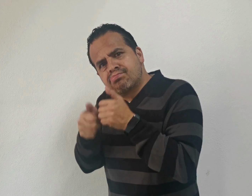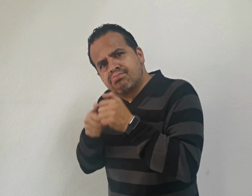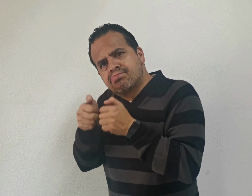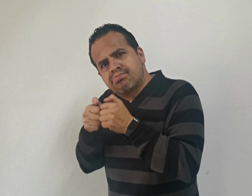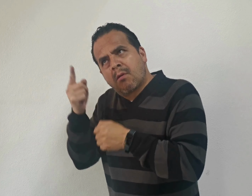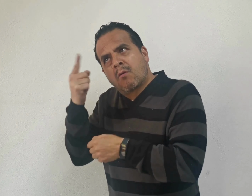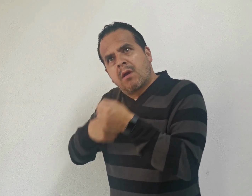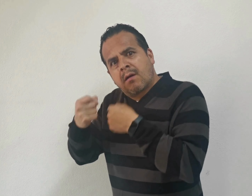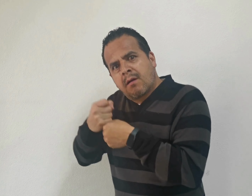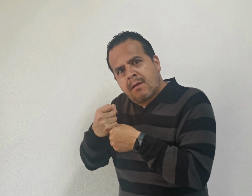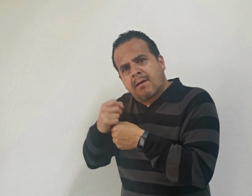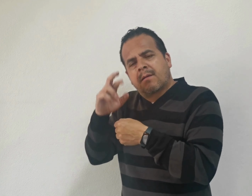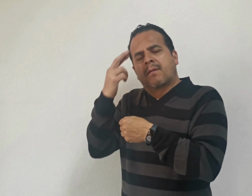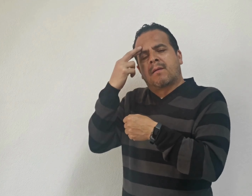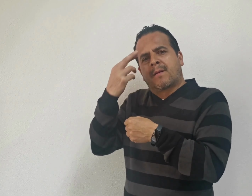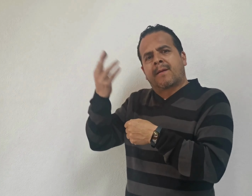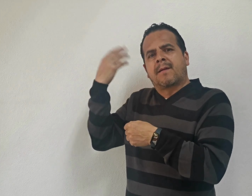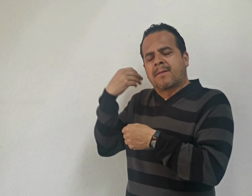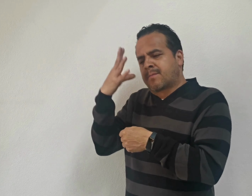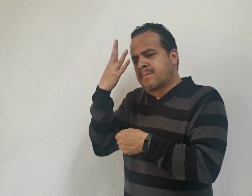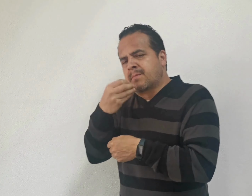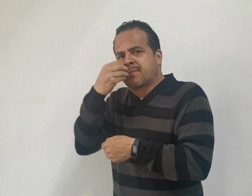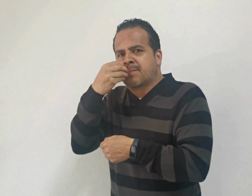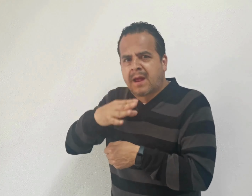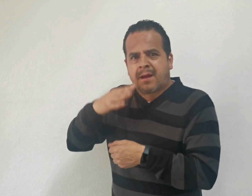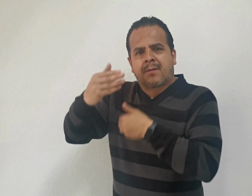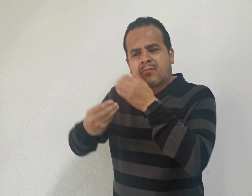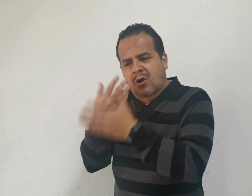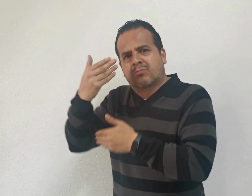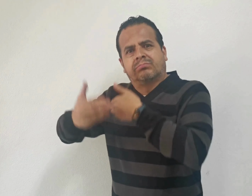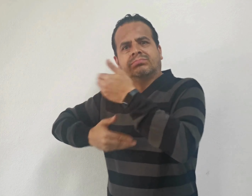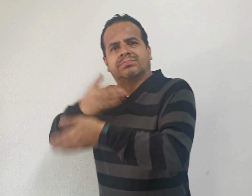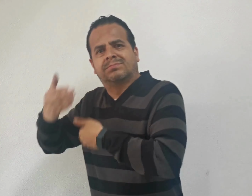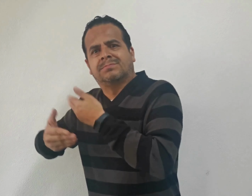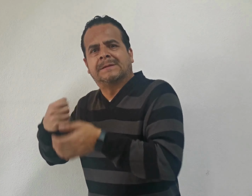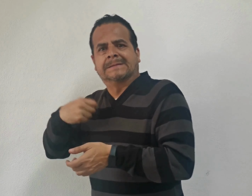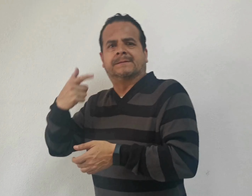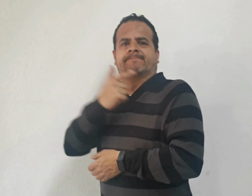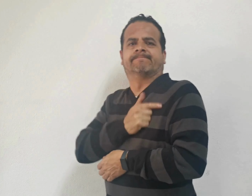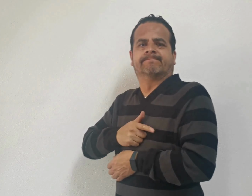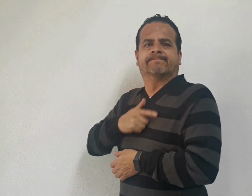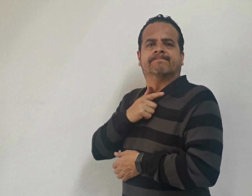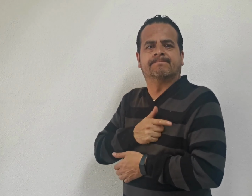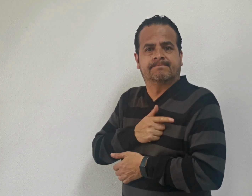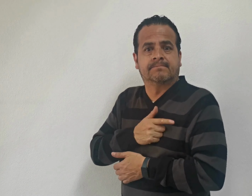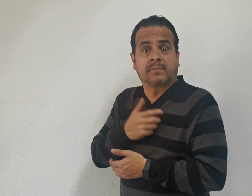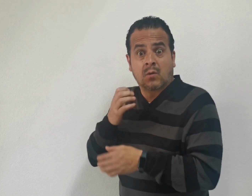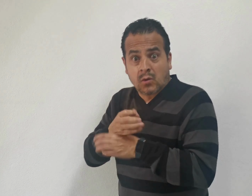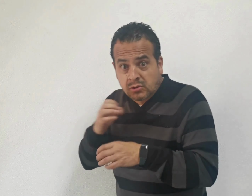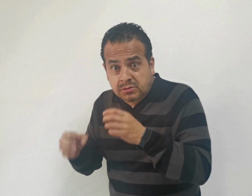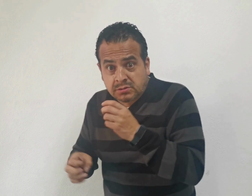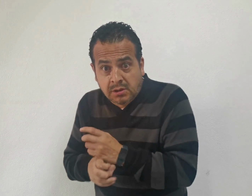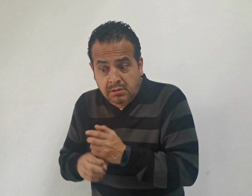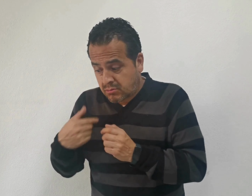de como de despedida del año de lo que dejas en ese año de lo que simbolizó realmente creo que no